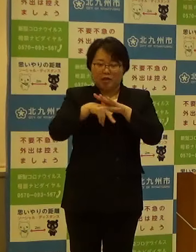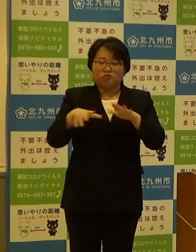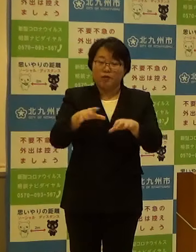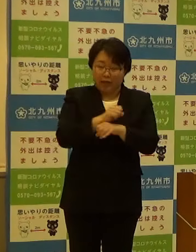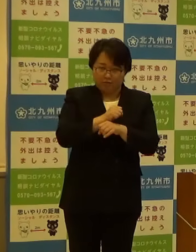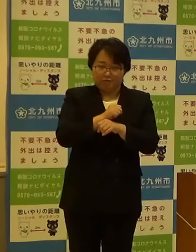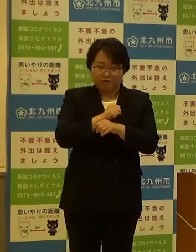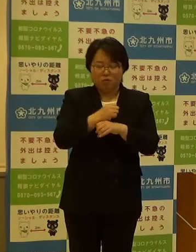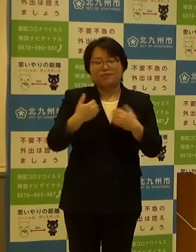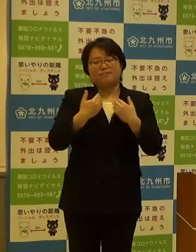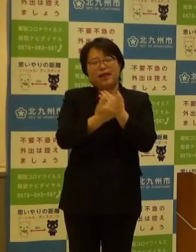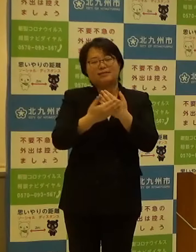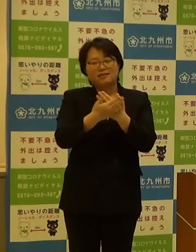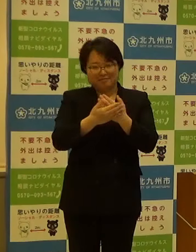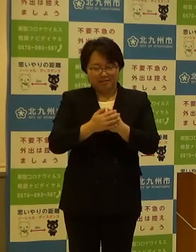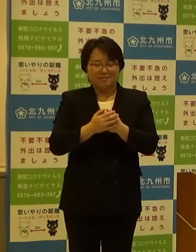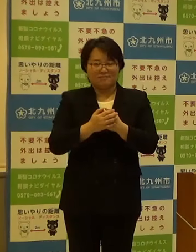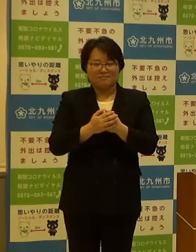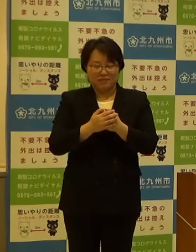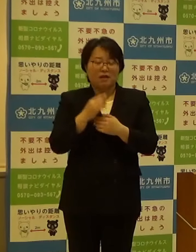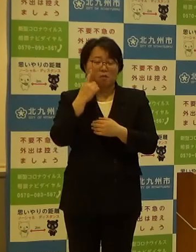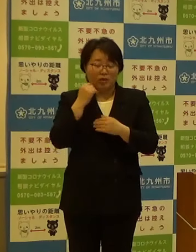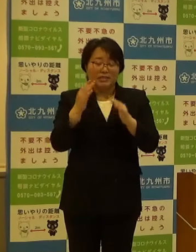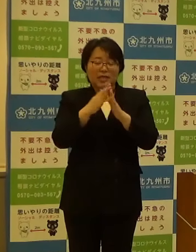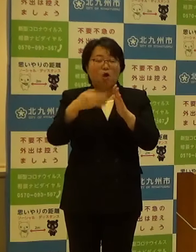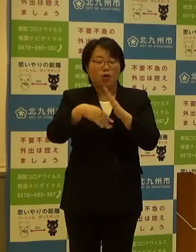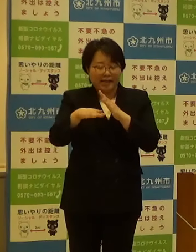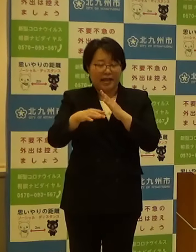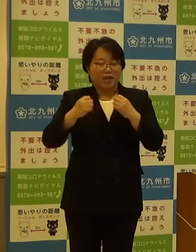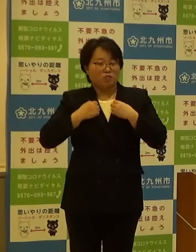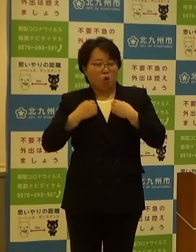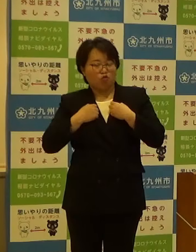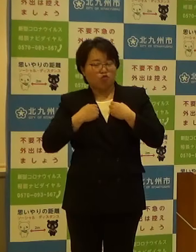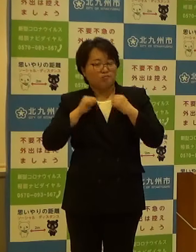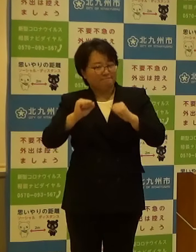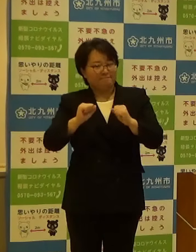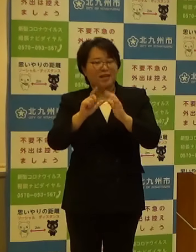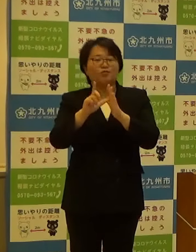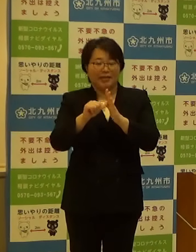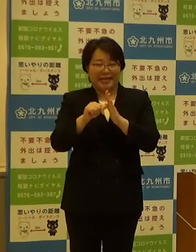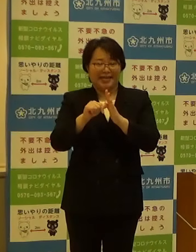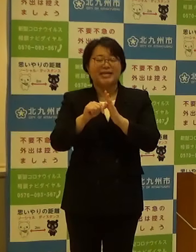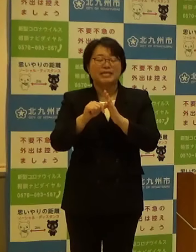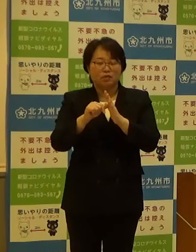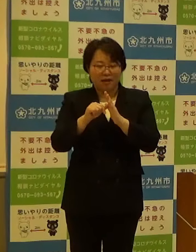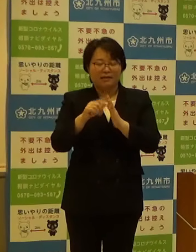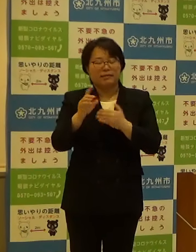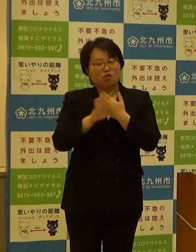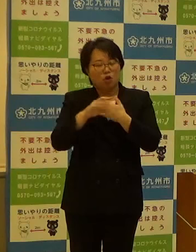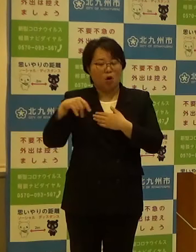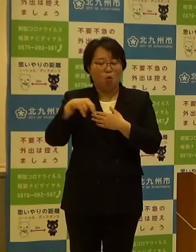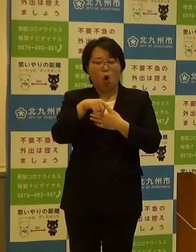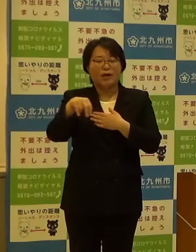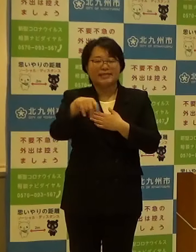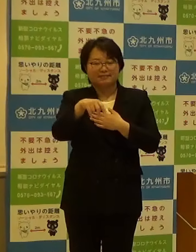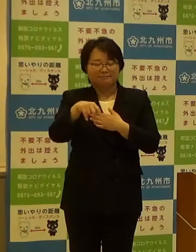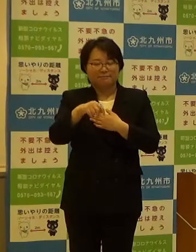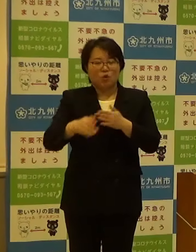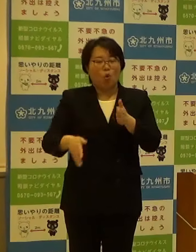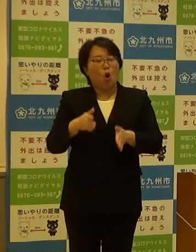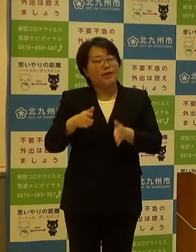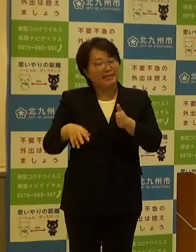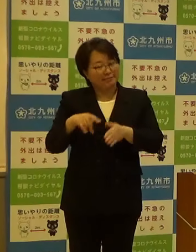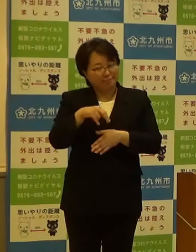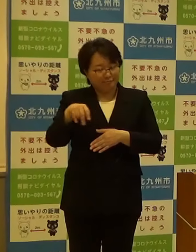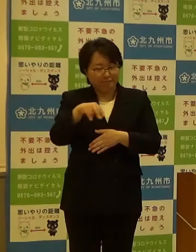外に出て、まあ、その時はぜひマスクをしてですね、3密にならないようにしてウォーキングだとかそういう軽